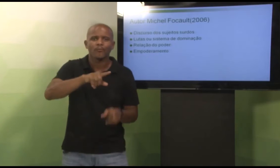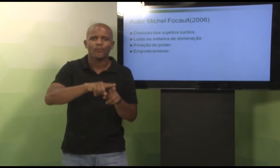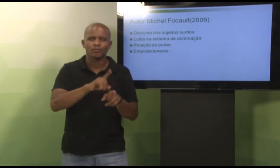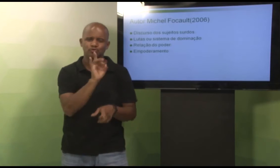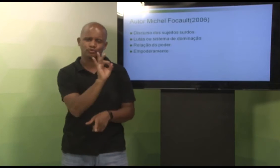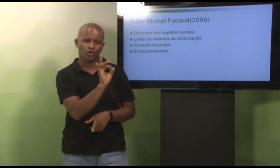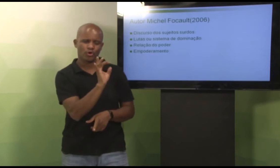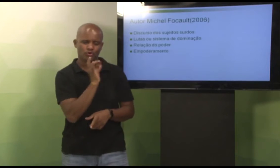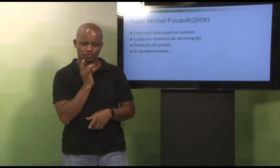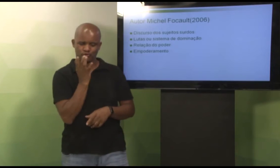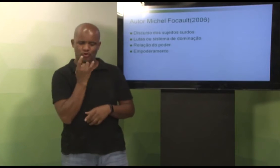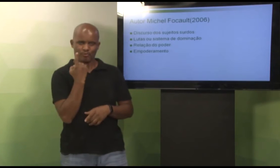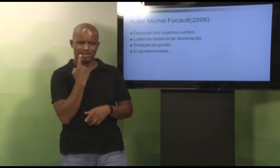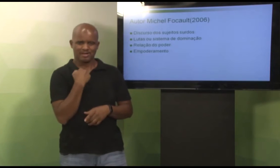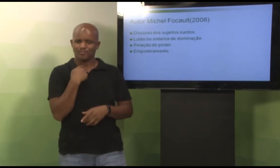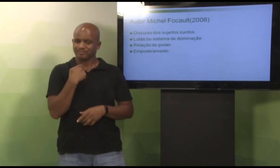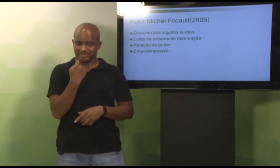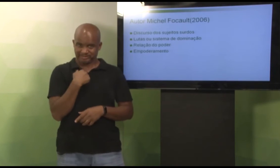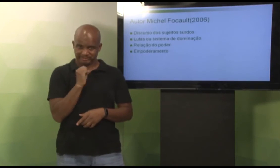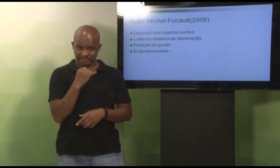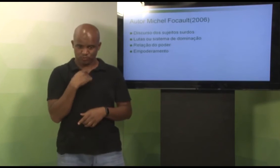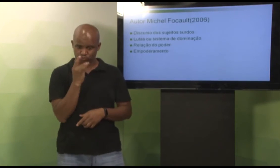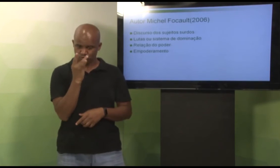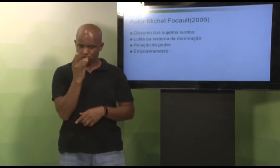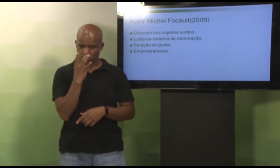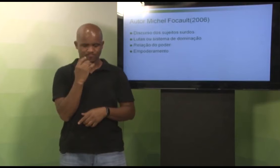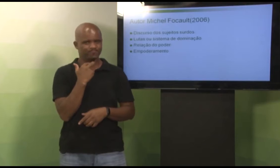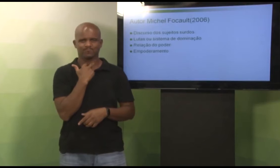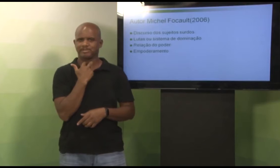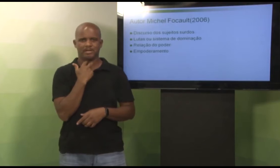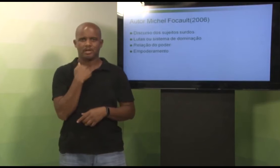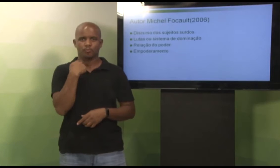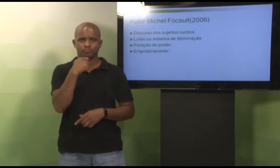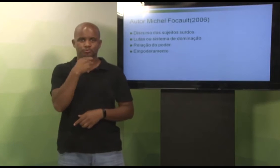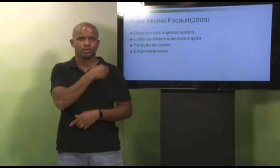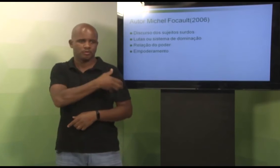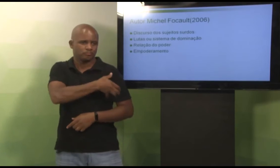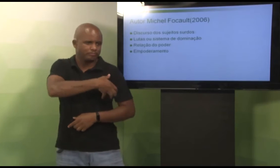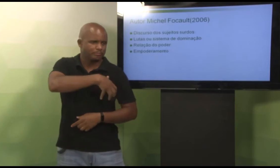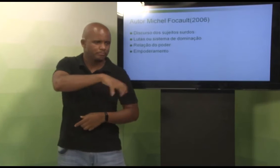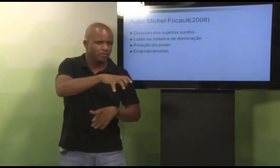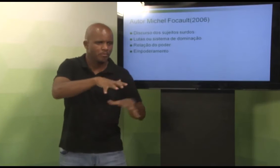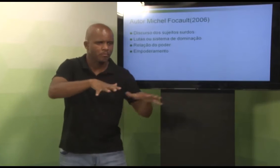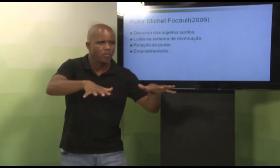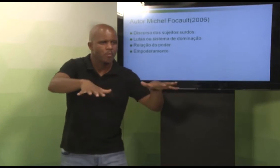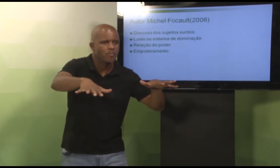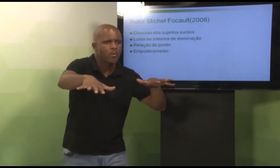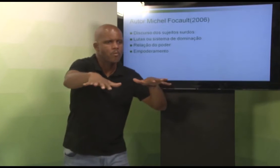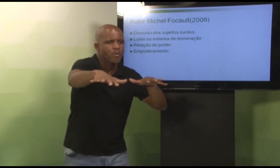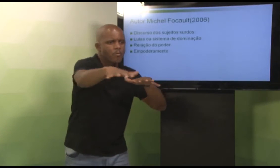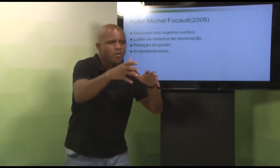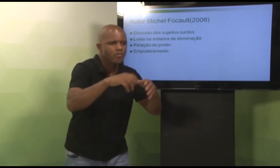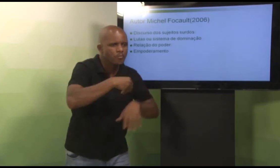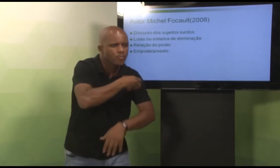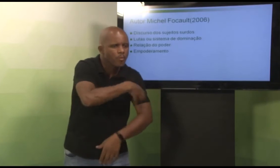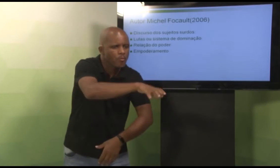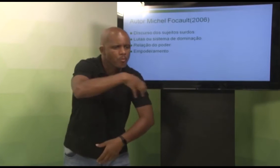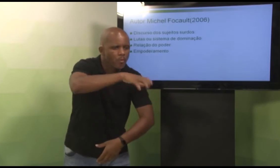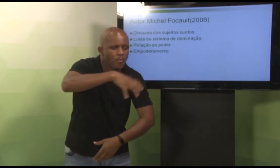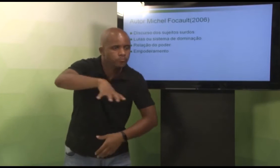sozinho. Eu tenho uma comunidade, eu não posso estar sozinho. Eu tenho que